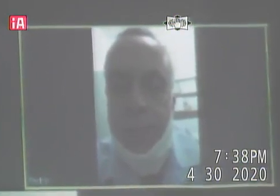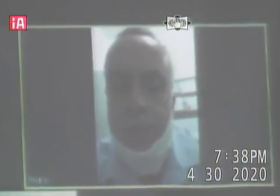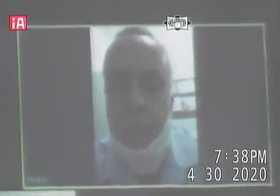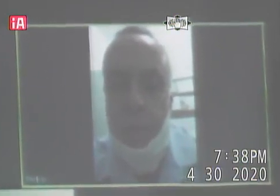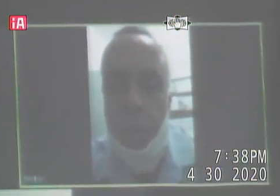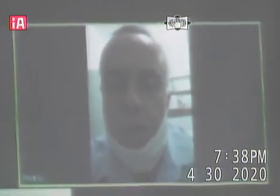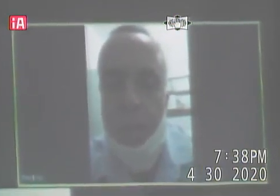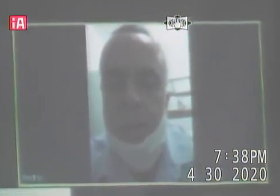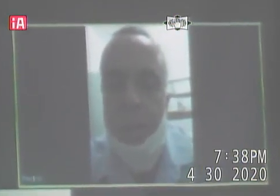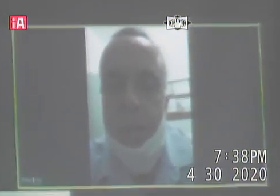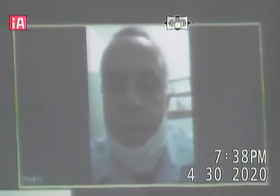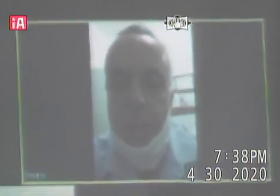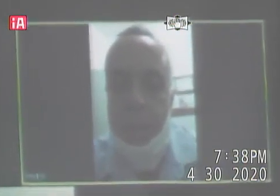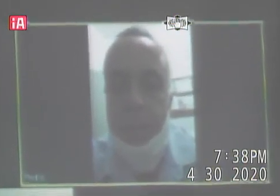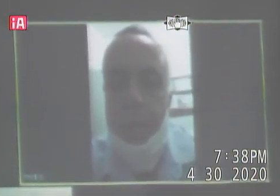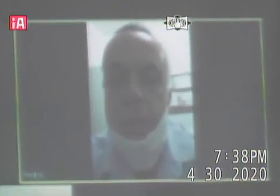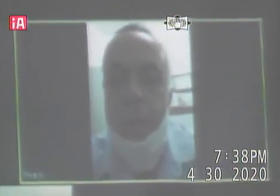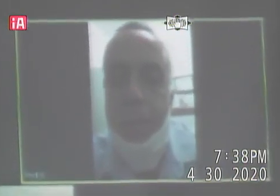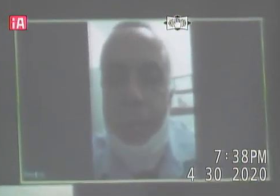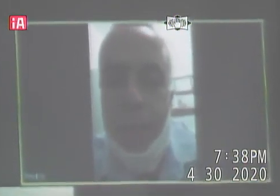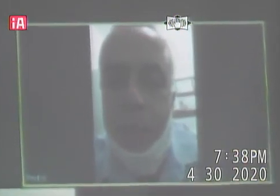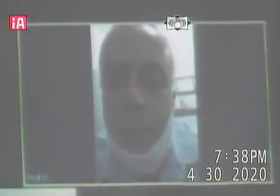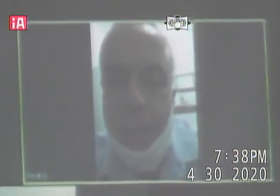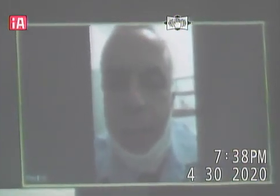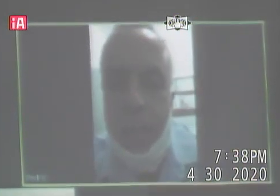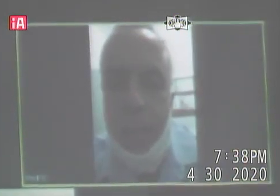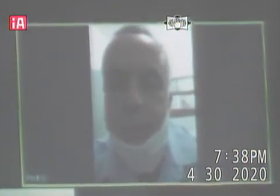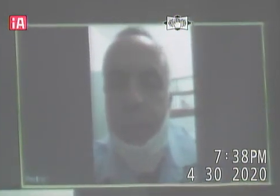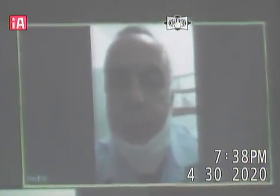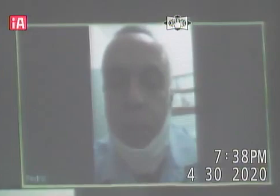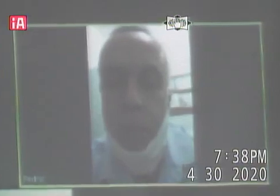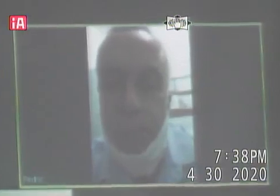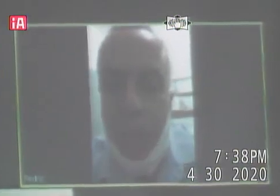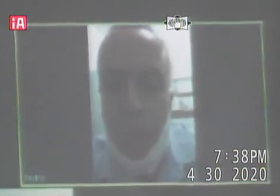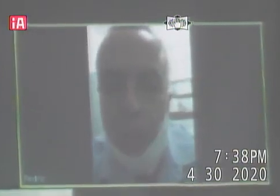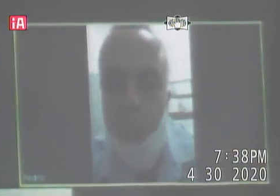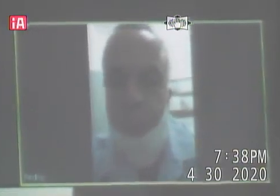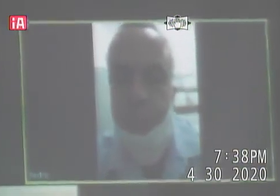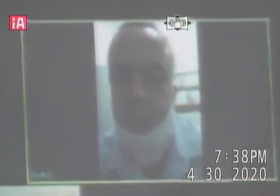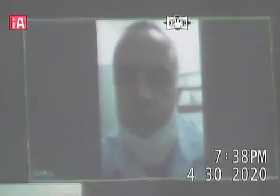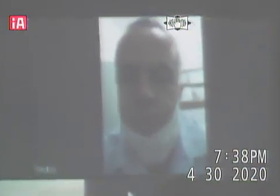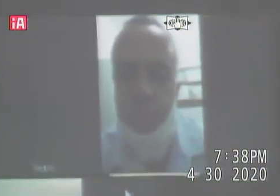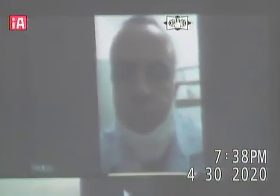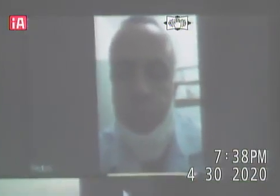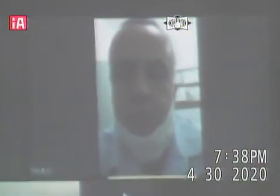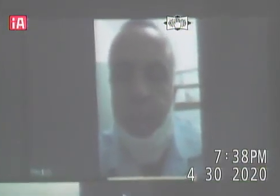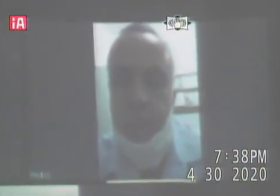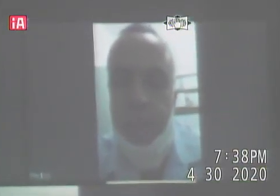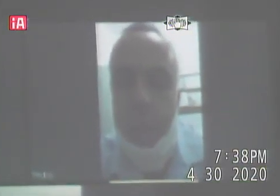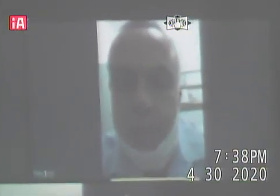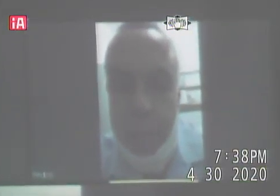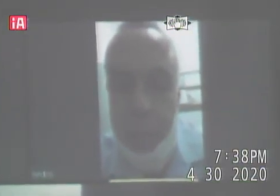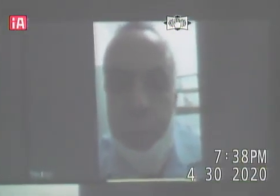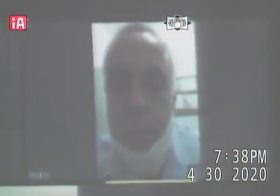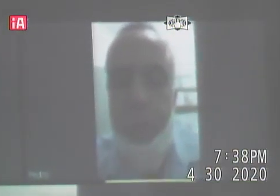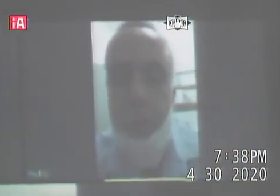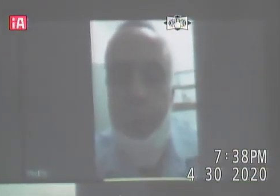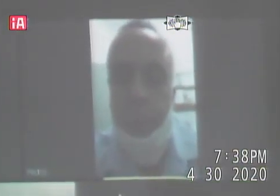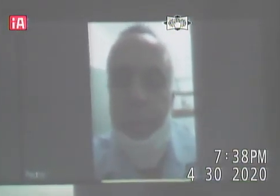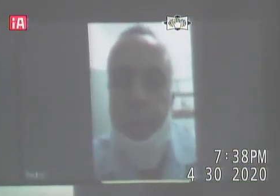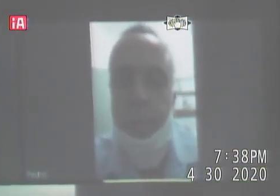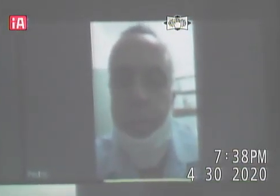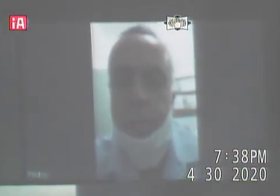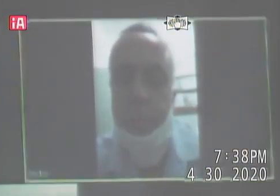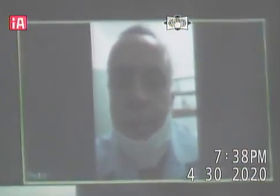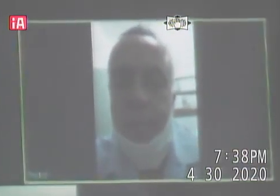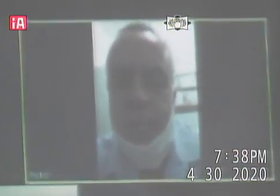na Caixa Econômica, a gente fica 3 horas lá. É normal. Gente. Nós acostumamos com